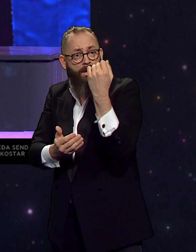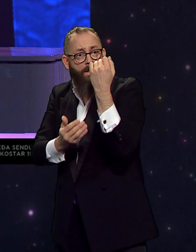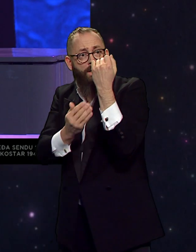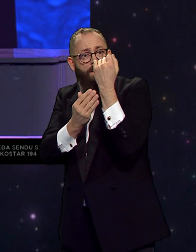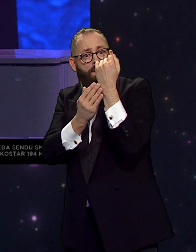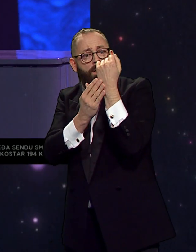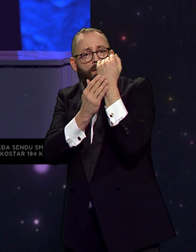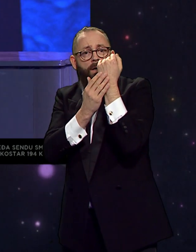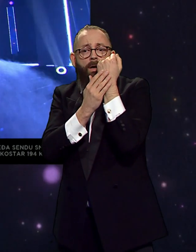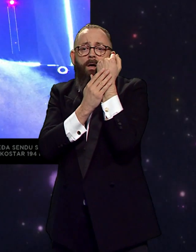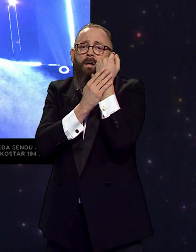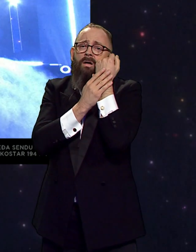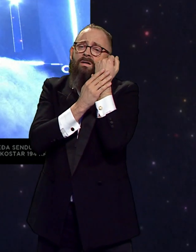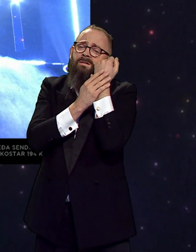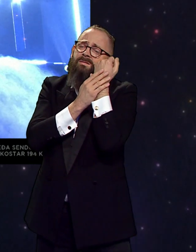þín